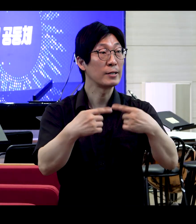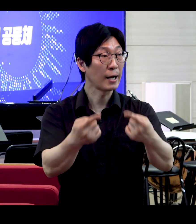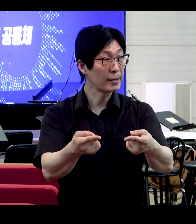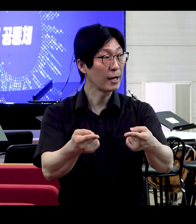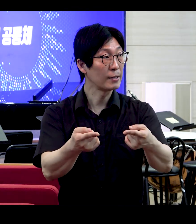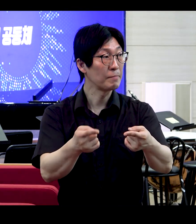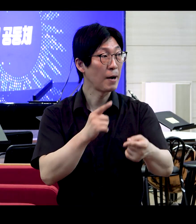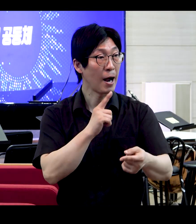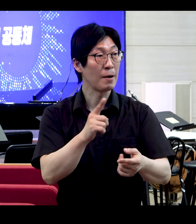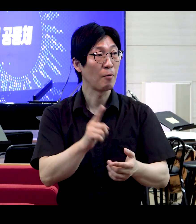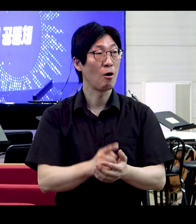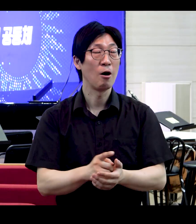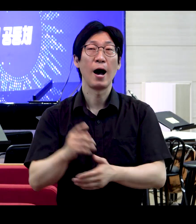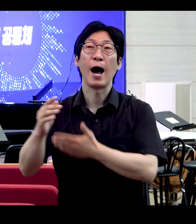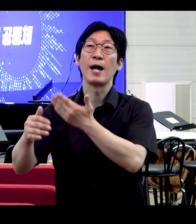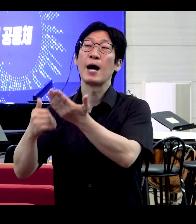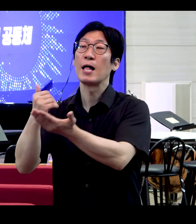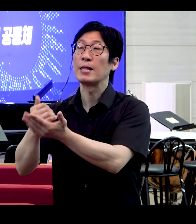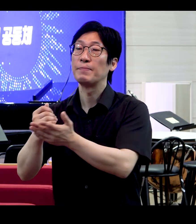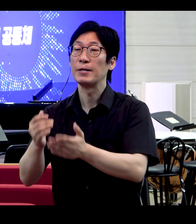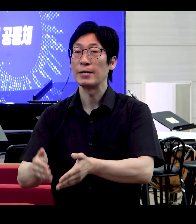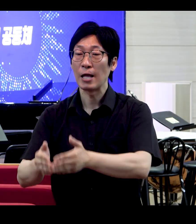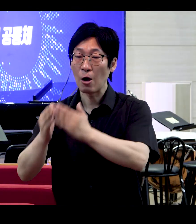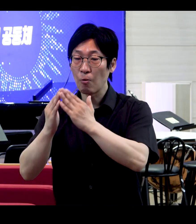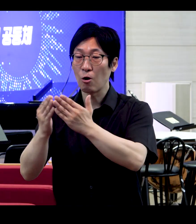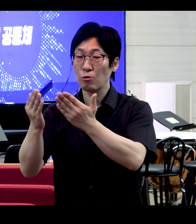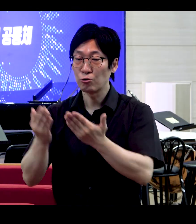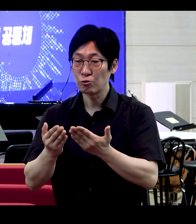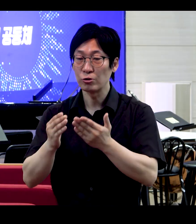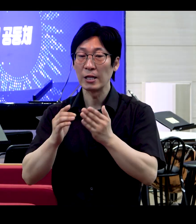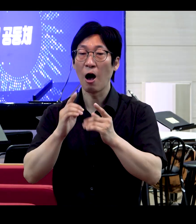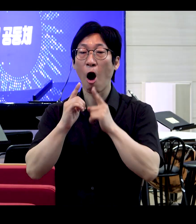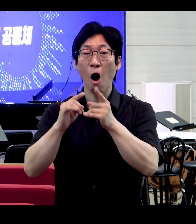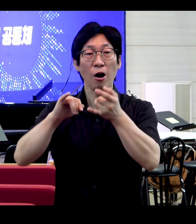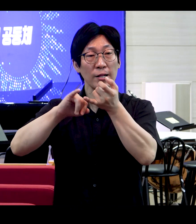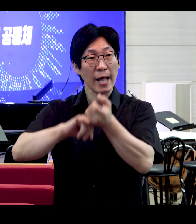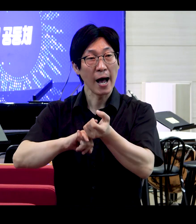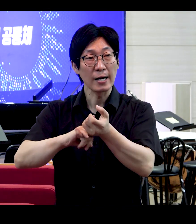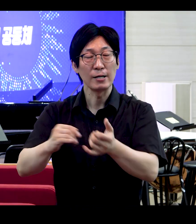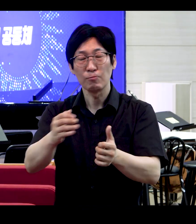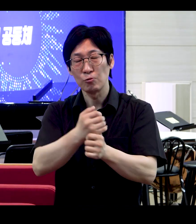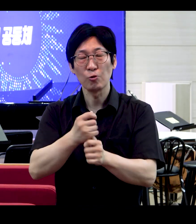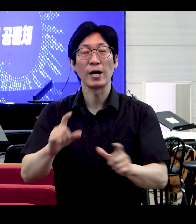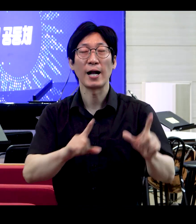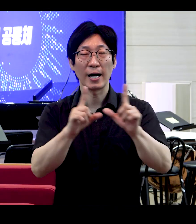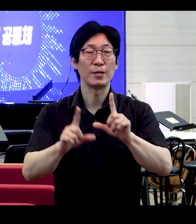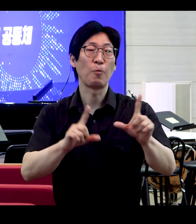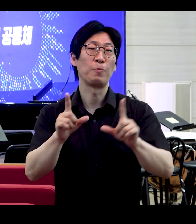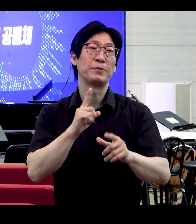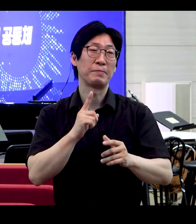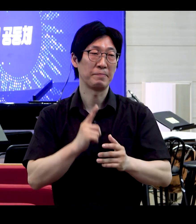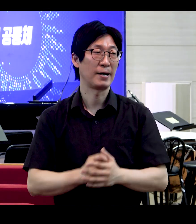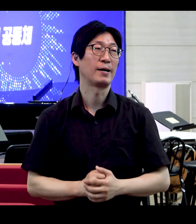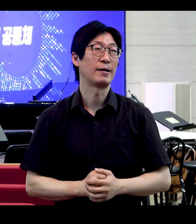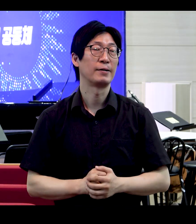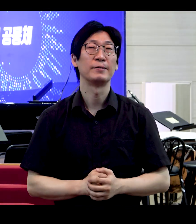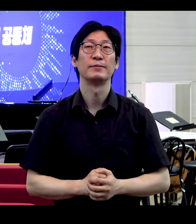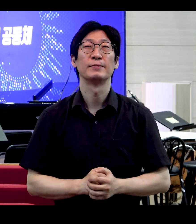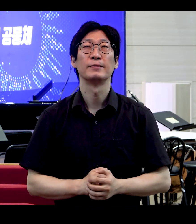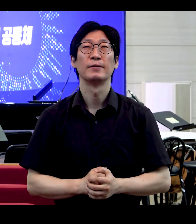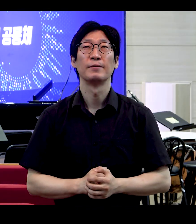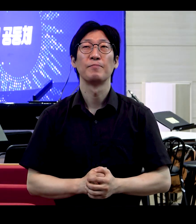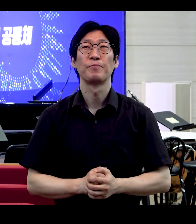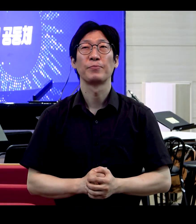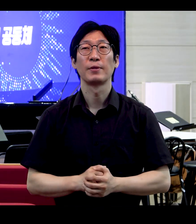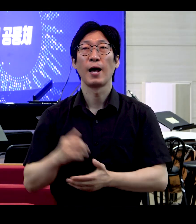방주로 들어가는 것은 하나님이 세운 언약을 붙들고 살아가는 그런 인생을 말합니다. 하나님이